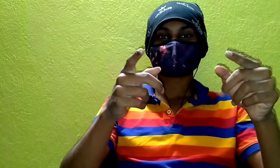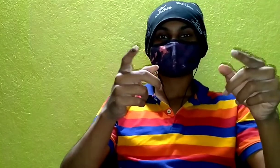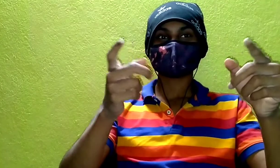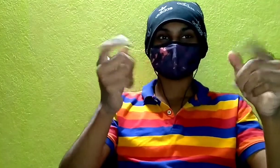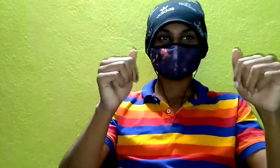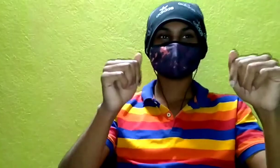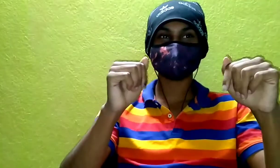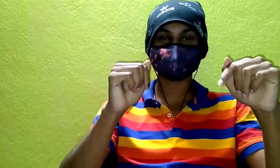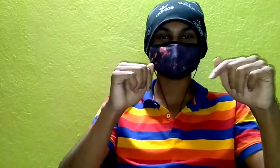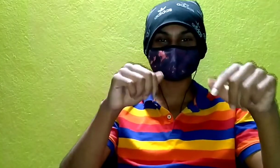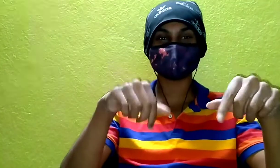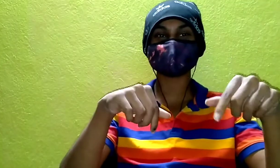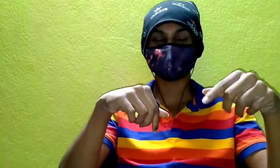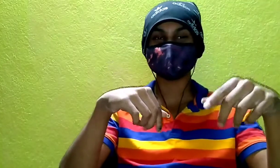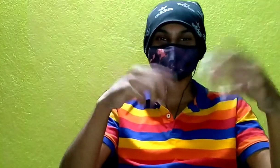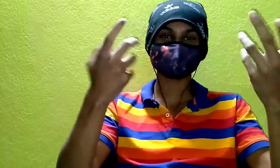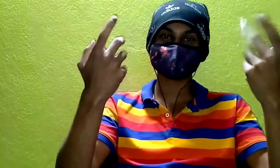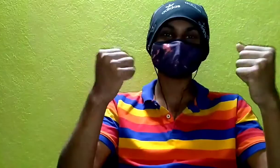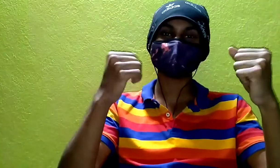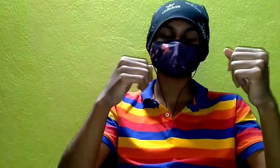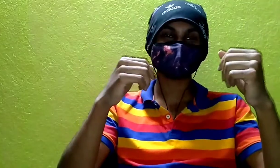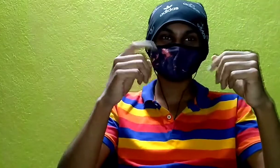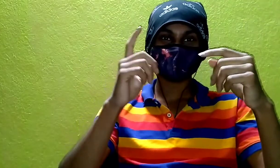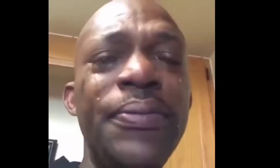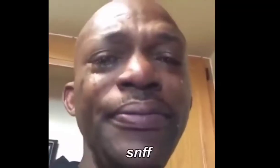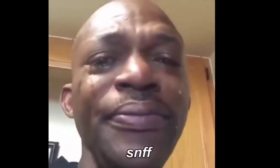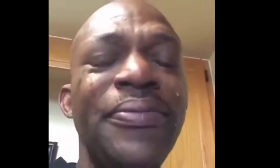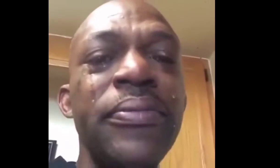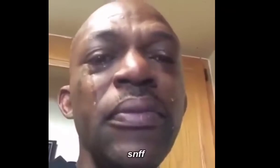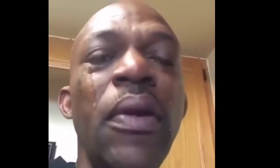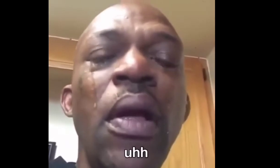करता है तो हम लोग इस पर क्लिक करना चाहिए है तो गलत बात है या कुछ